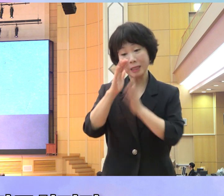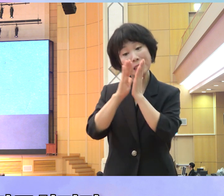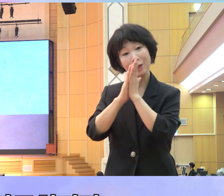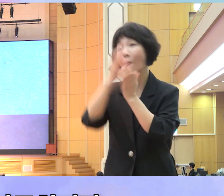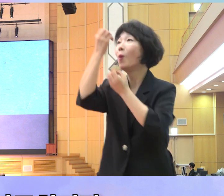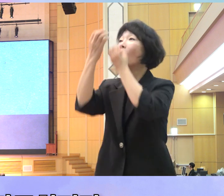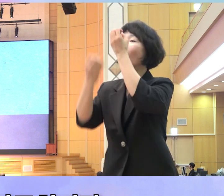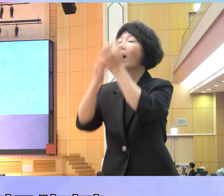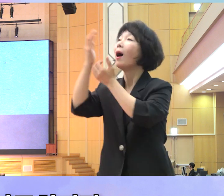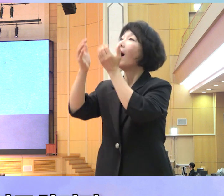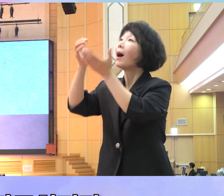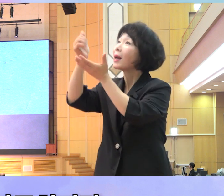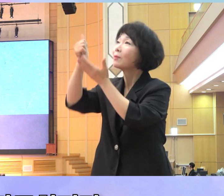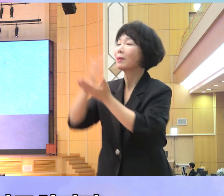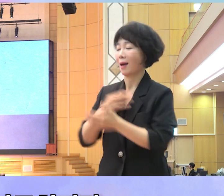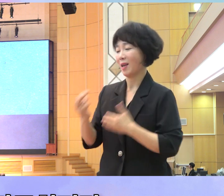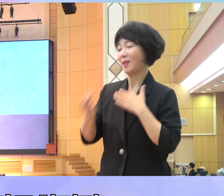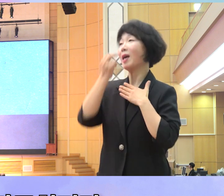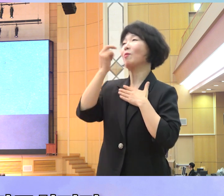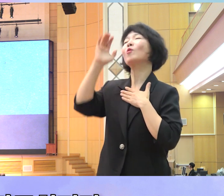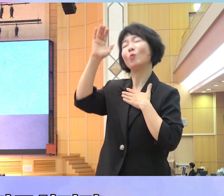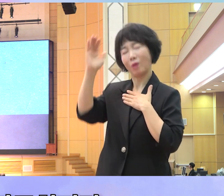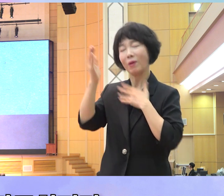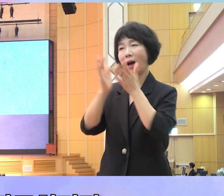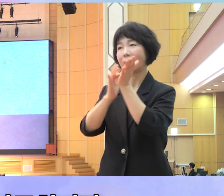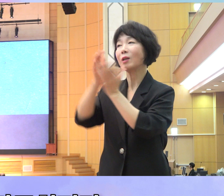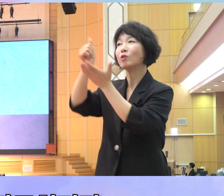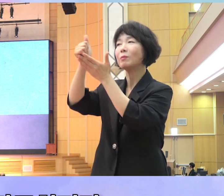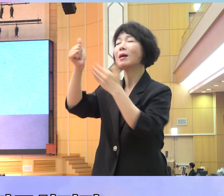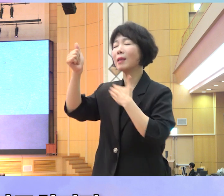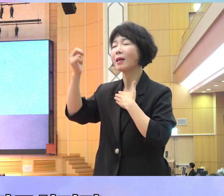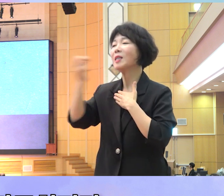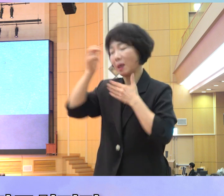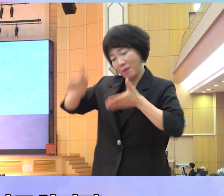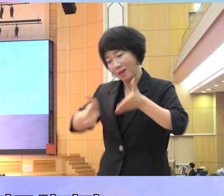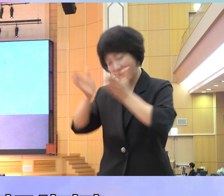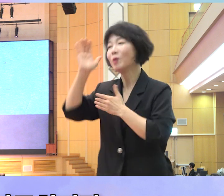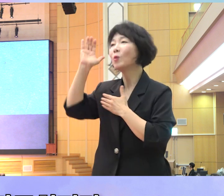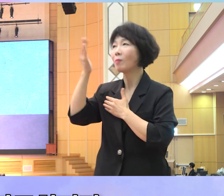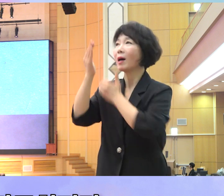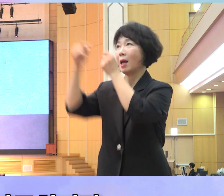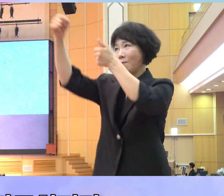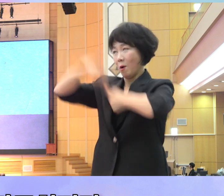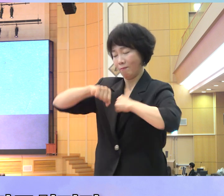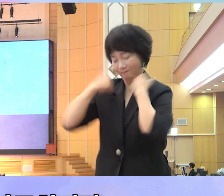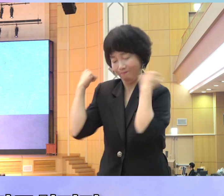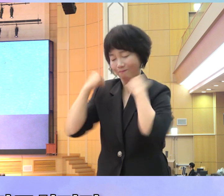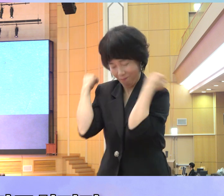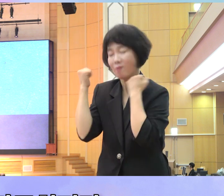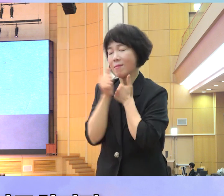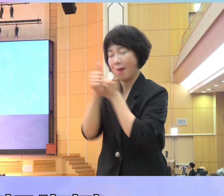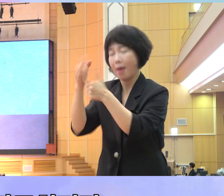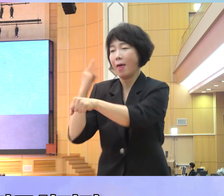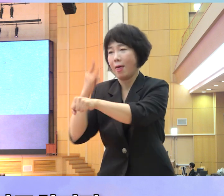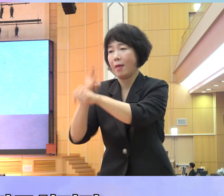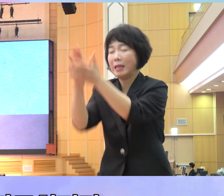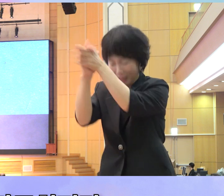이유요, 나의 길이요, 그 길이 좁은 길지라도 순종하며 따르며